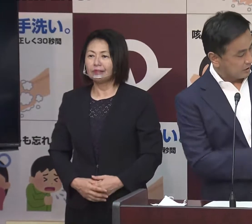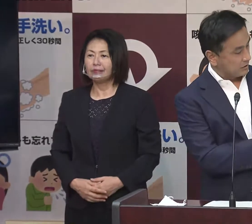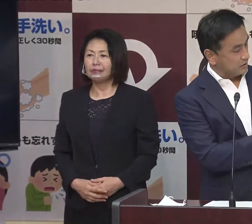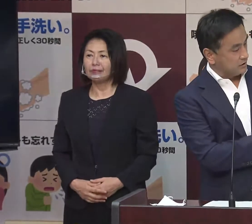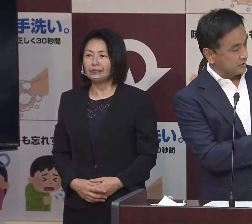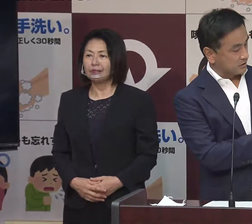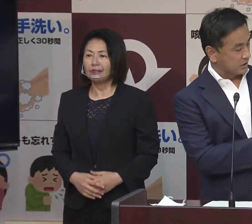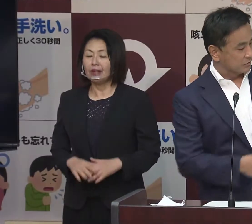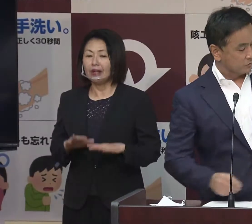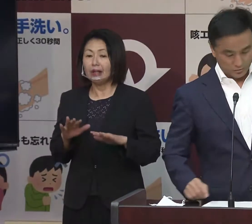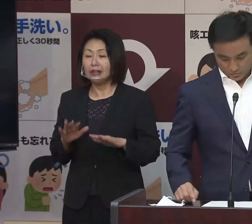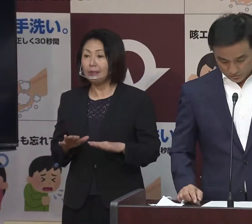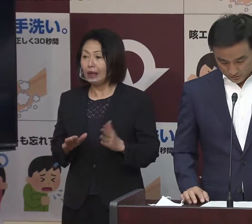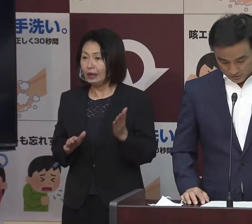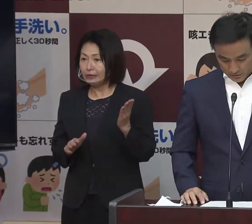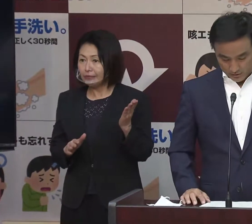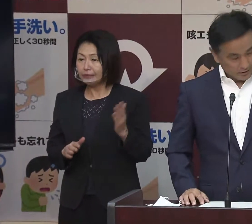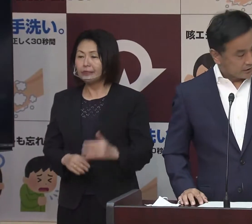今言いましたが、